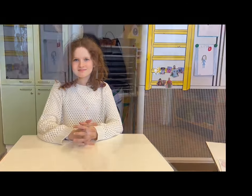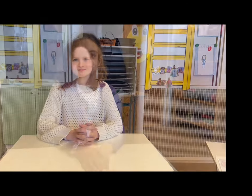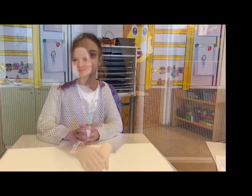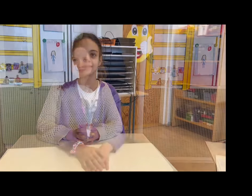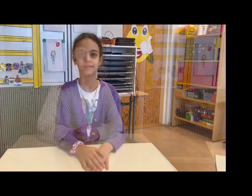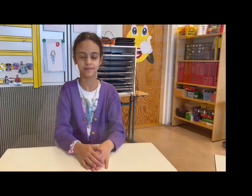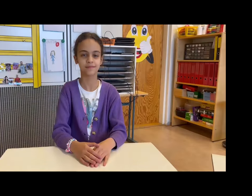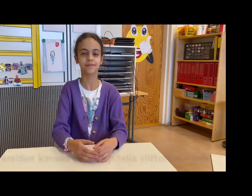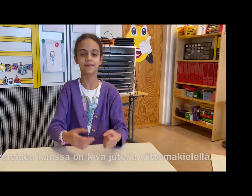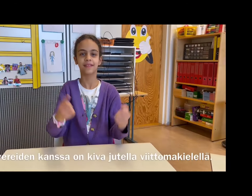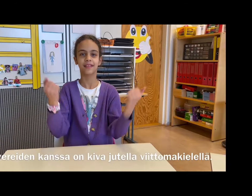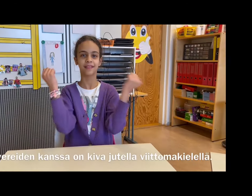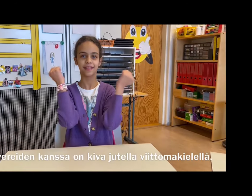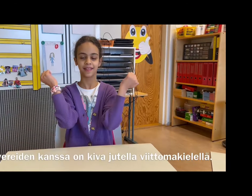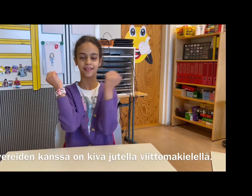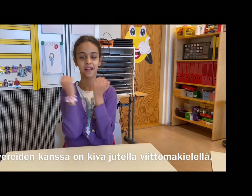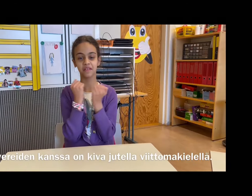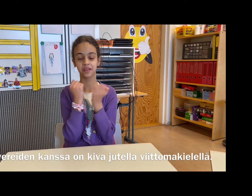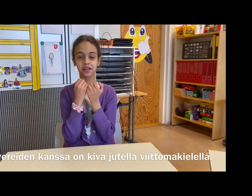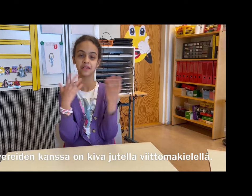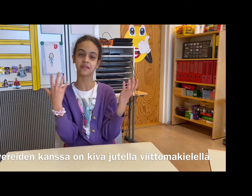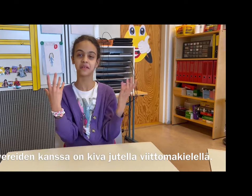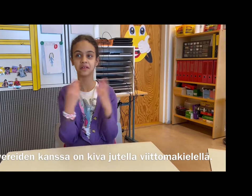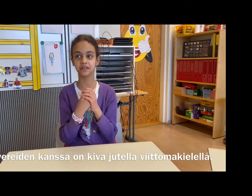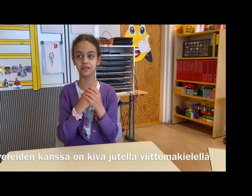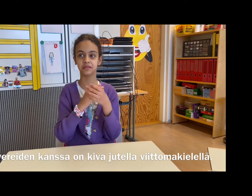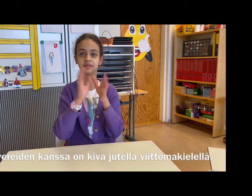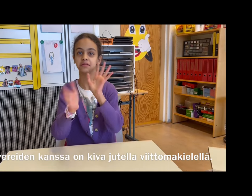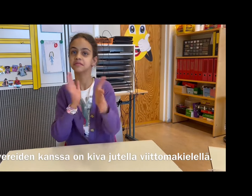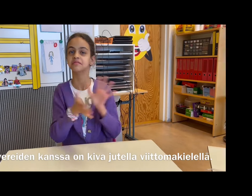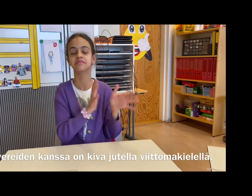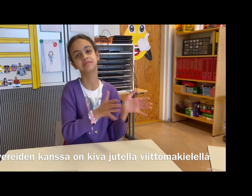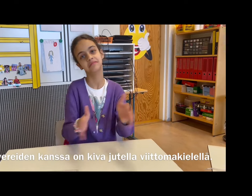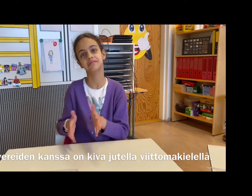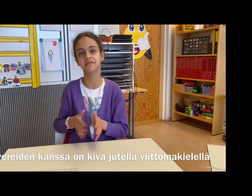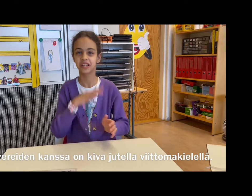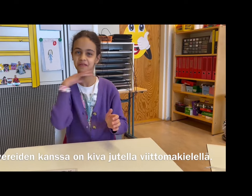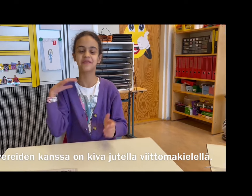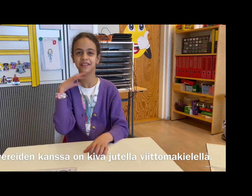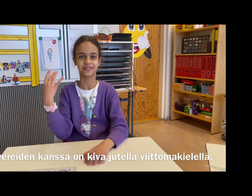Viittomakieli on tärkeä, koska kuuro ihminen tarvitsee sitä kommunikoidakseen.